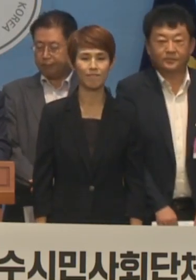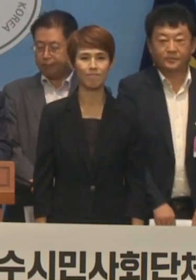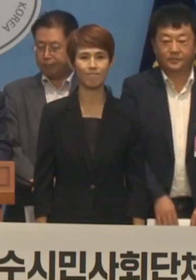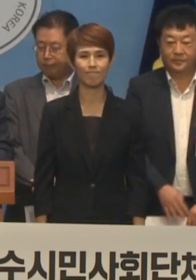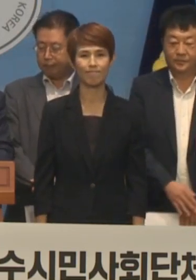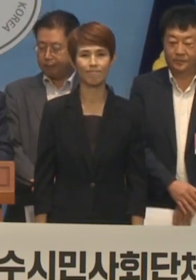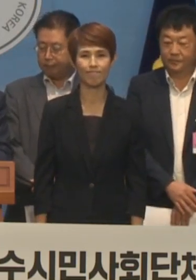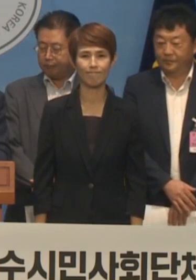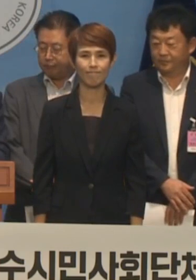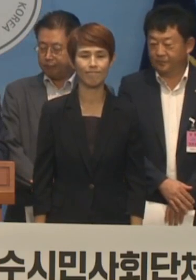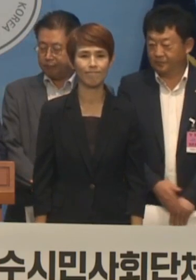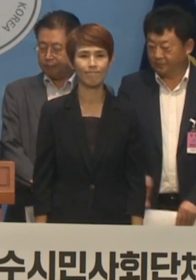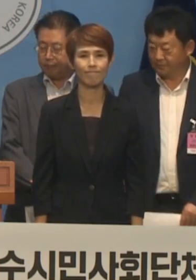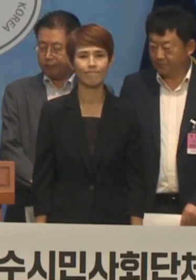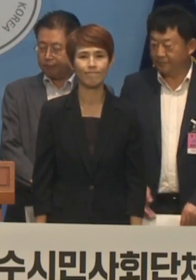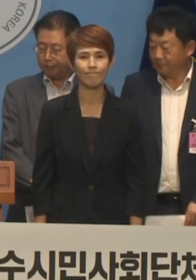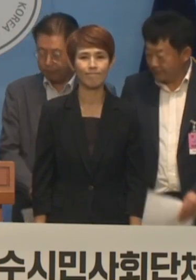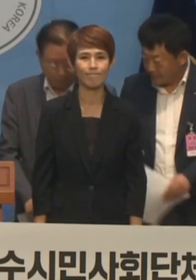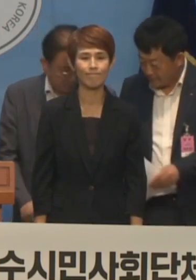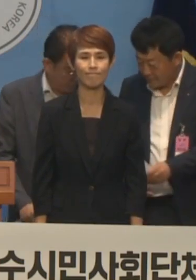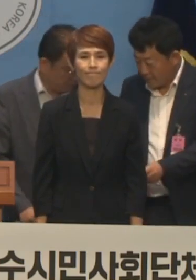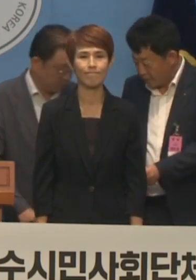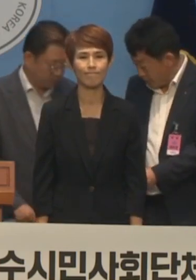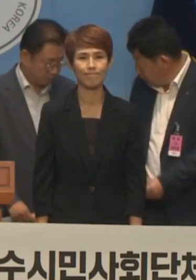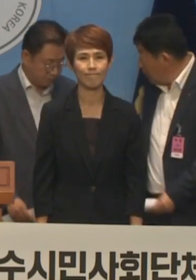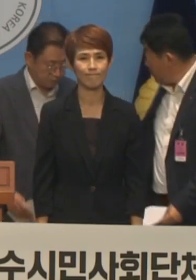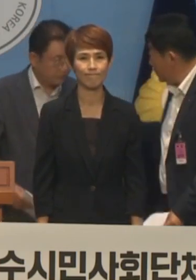지금부터 순서대로 낭독을 하도록 하겠습니다.